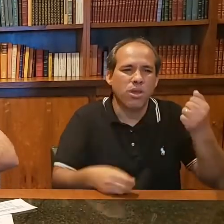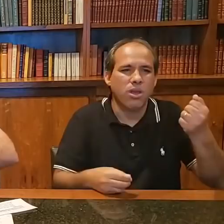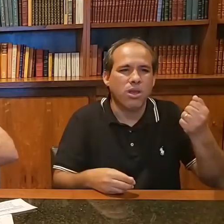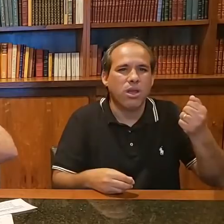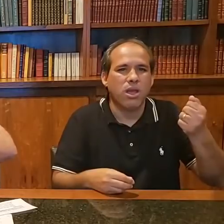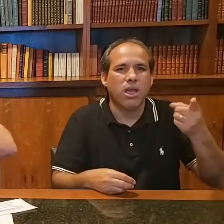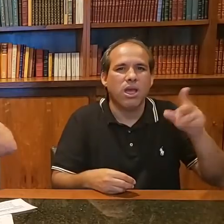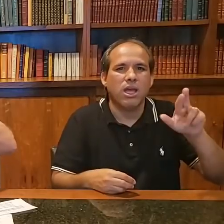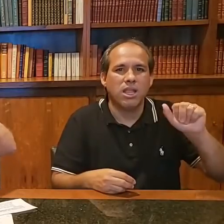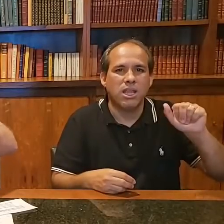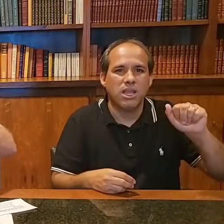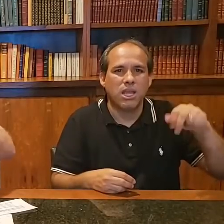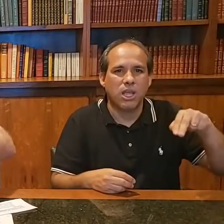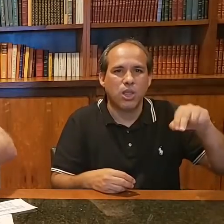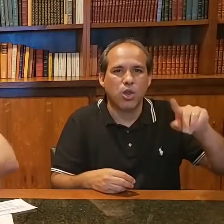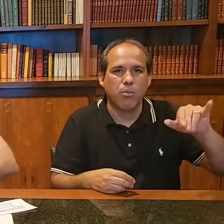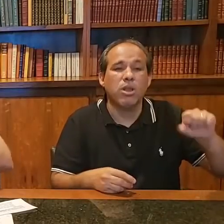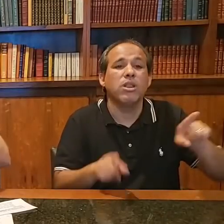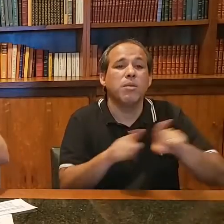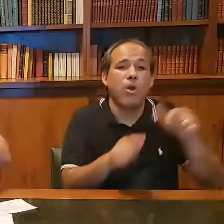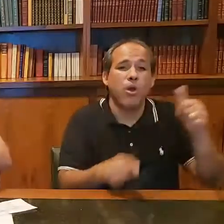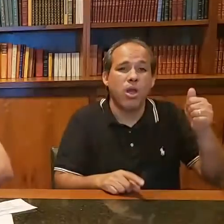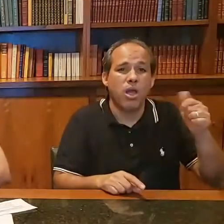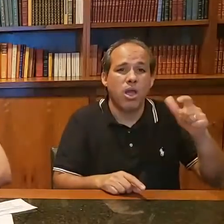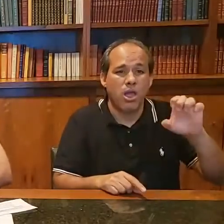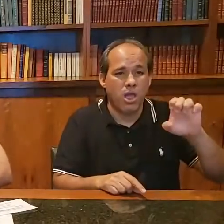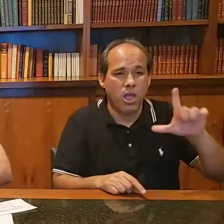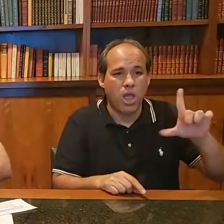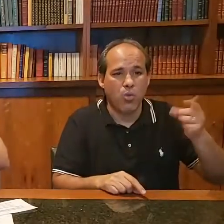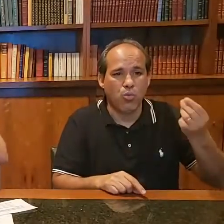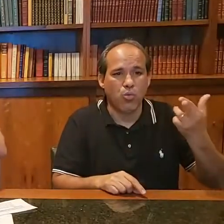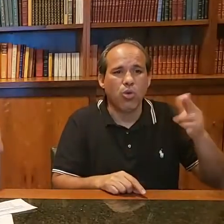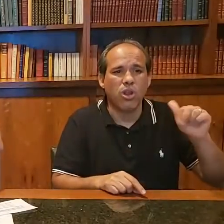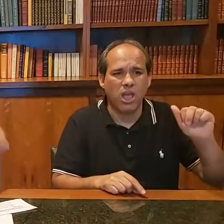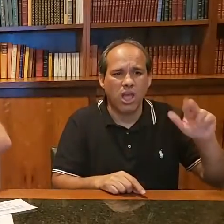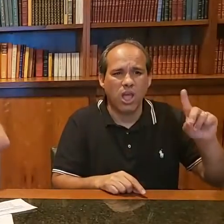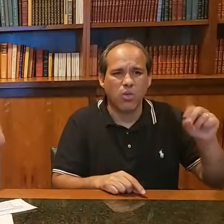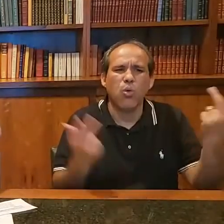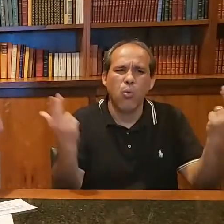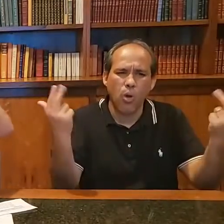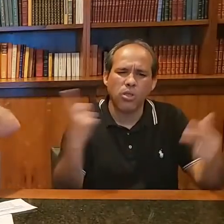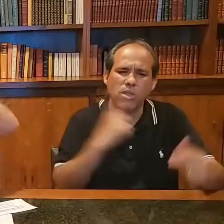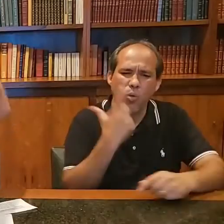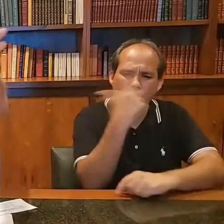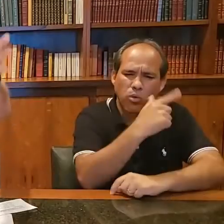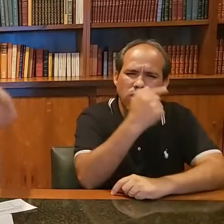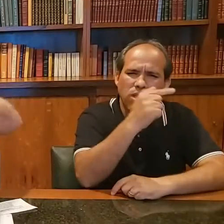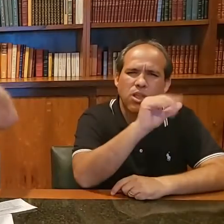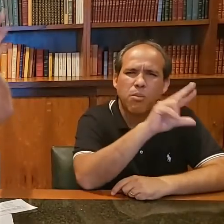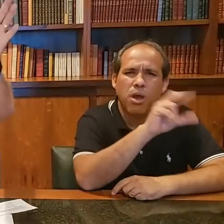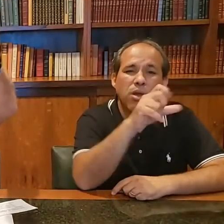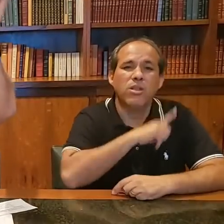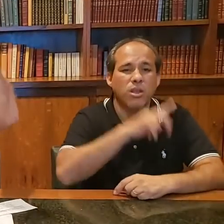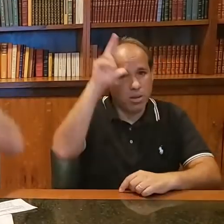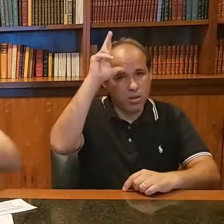Tá? E em Eldorado também a mesma coisa, em Sete Barras, tinha uma mula que ele, quando andava,